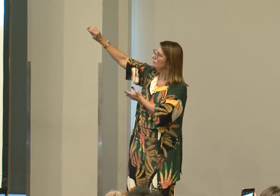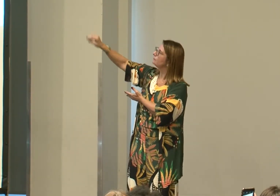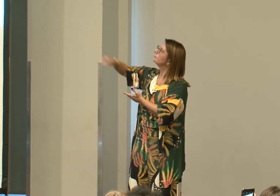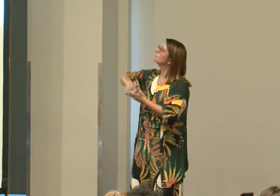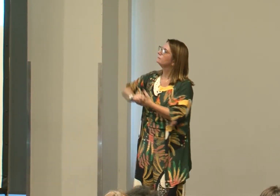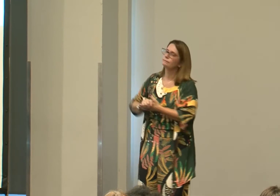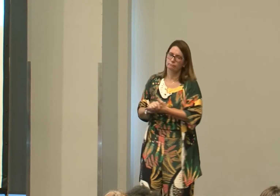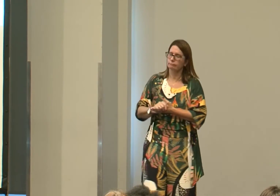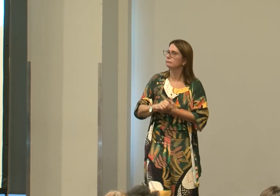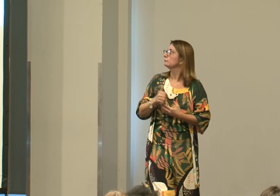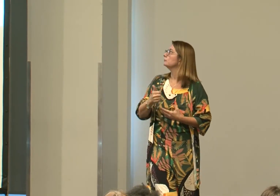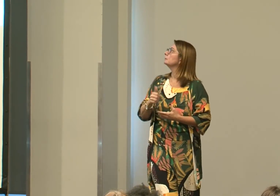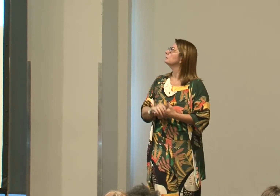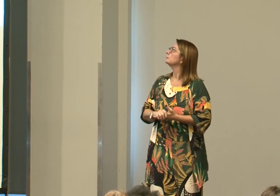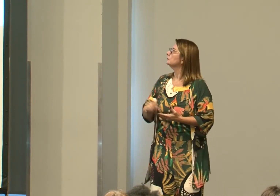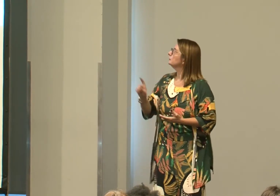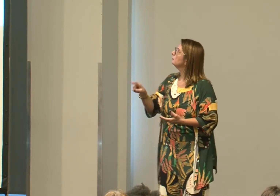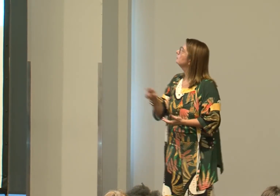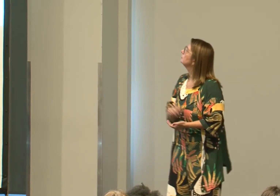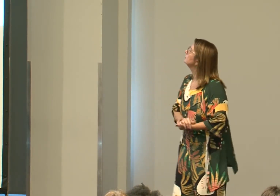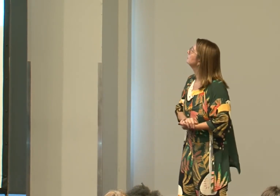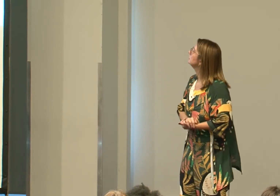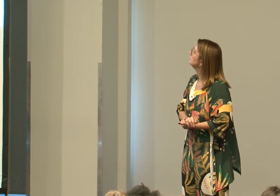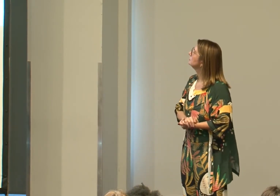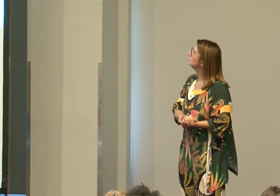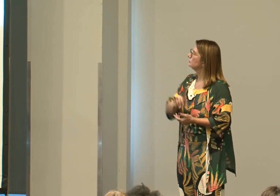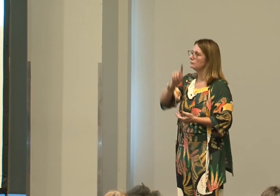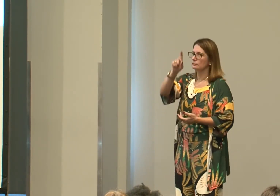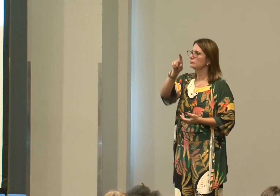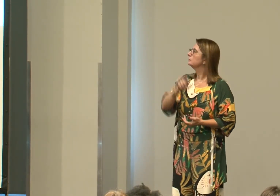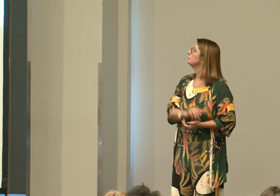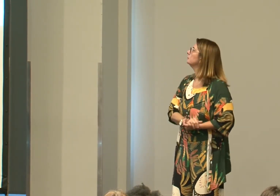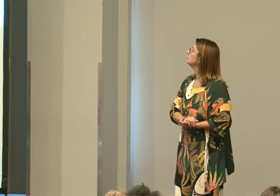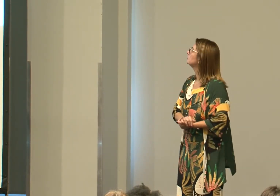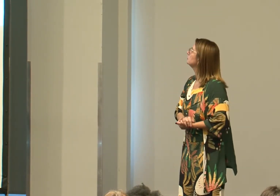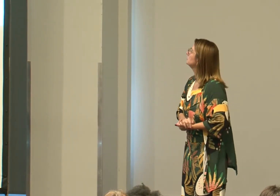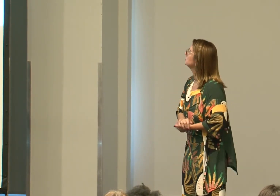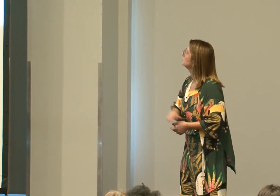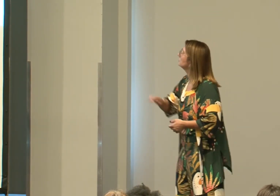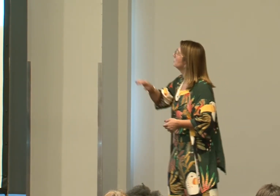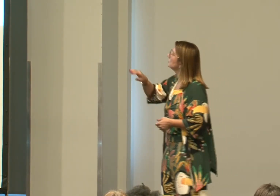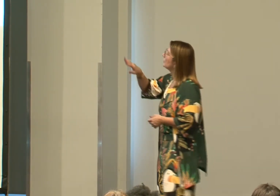libras. Esquematizados dessa maneira. Pode passar.